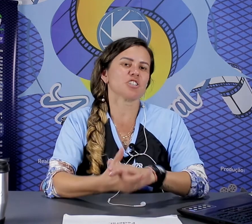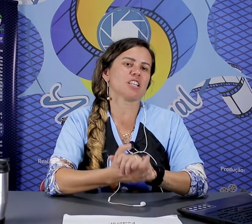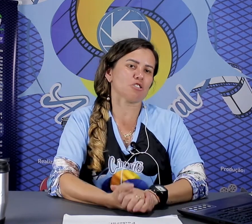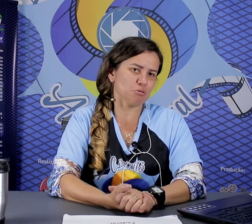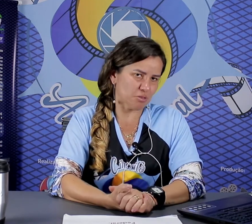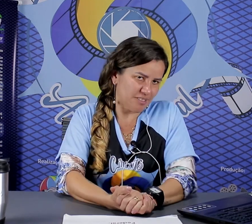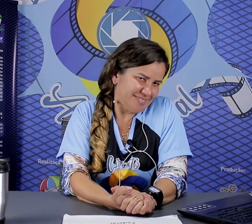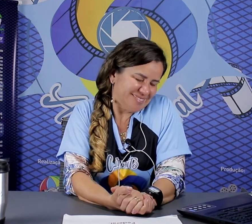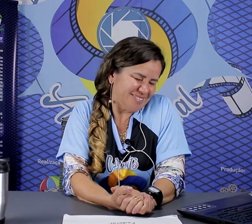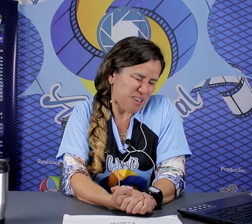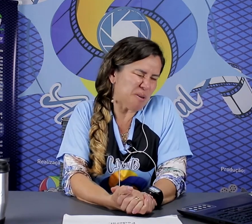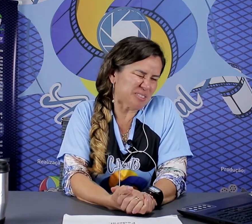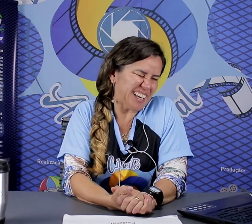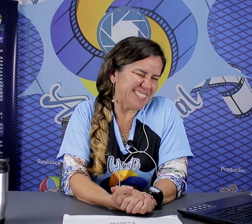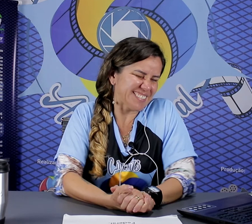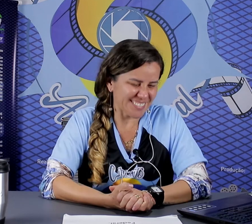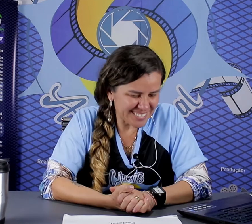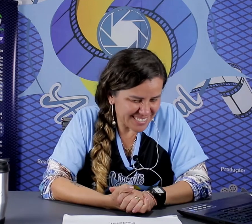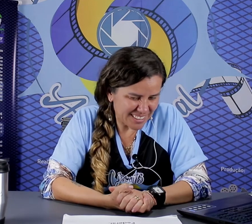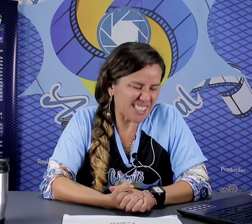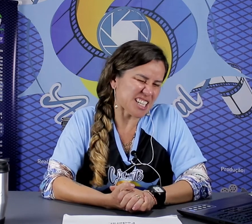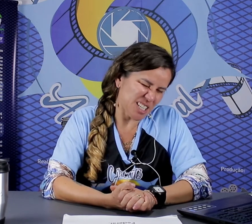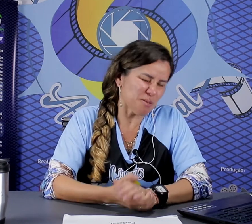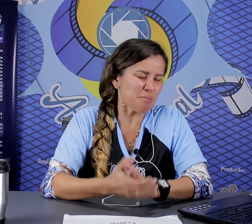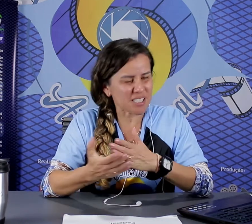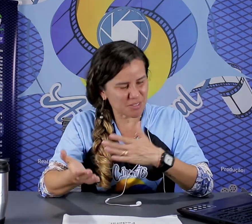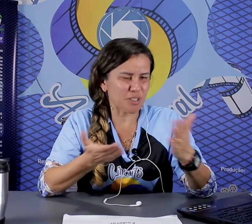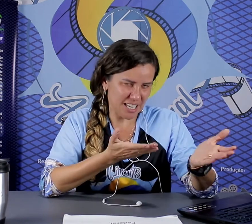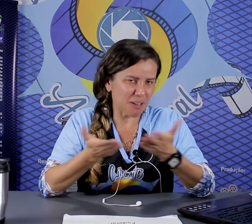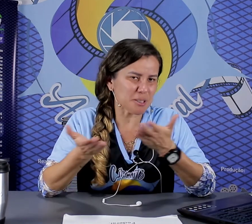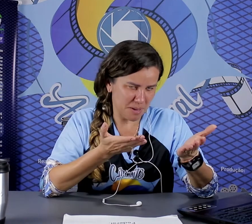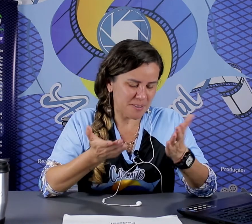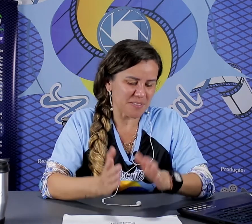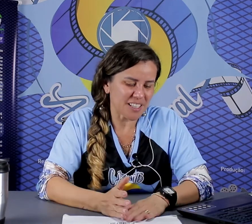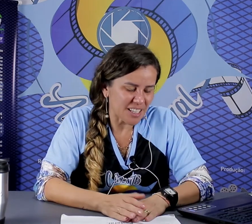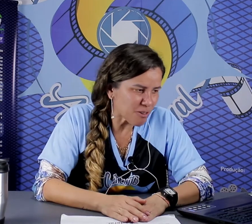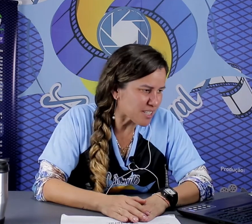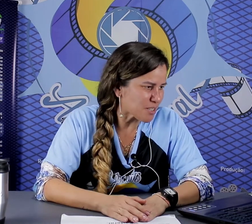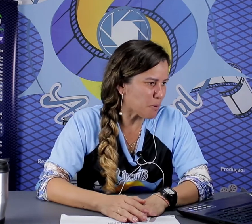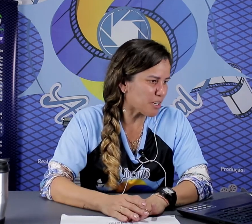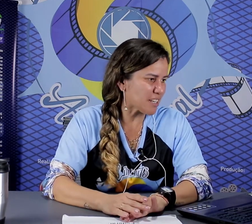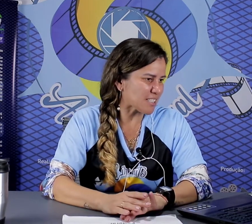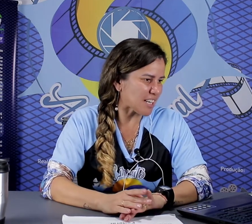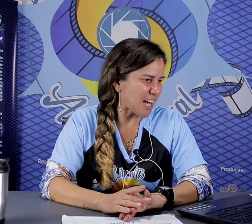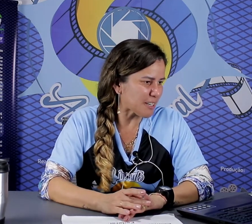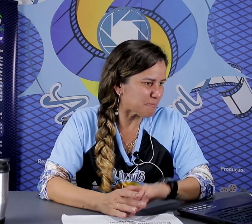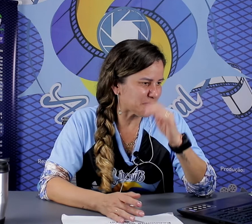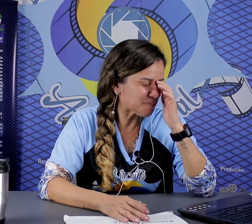está junto. Foi bom, né? Cansativo, mas foi legal também. Conheci um pouquinho da Sara.